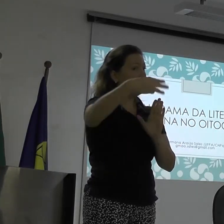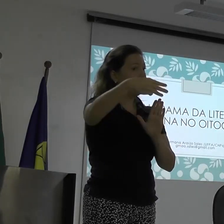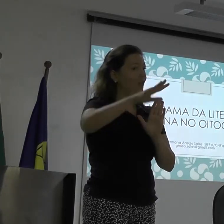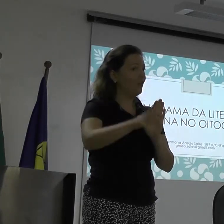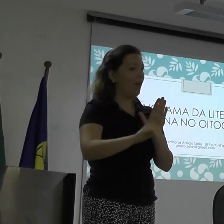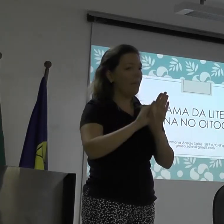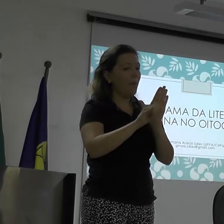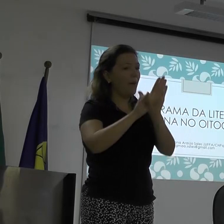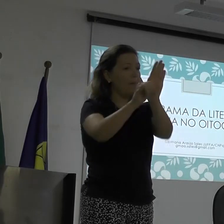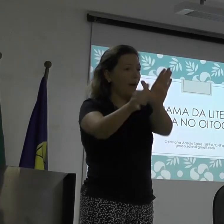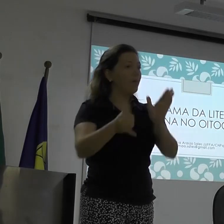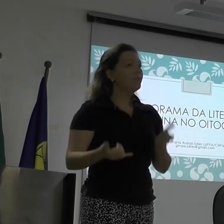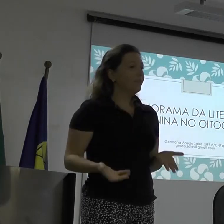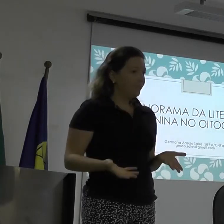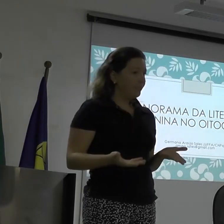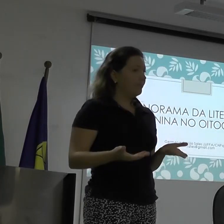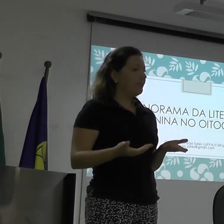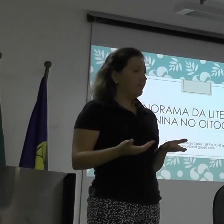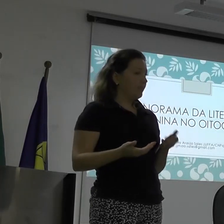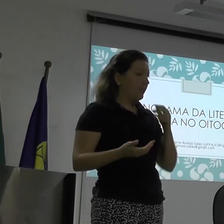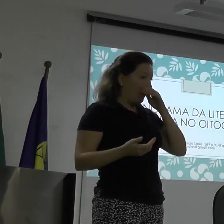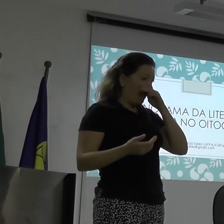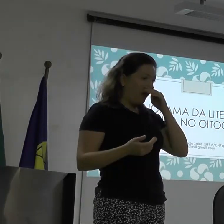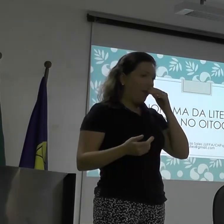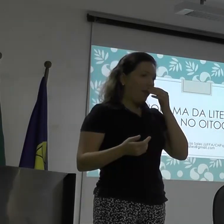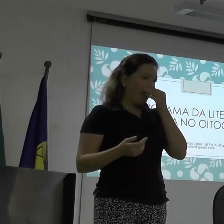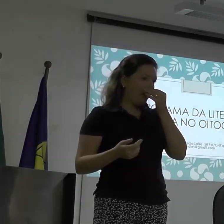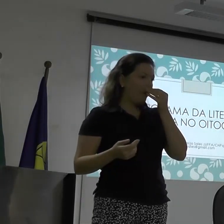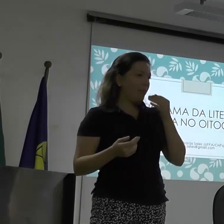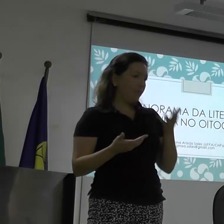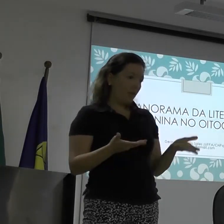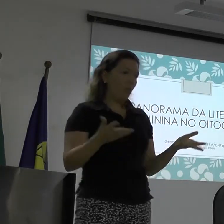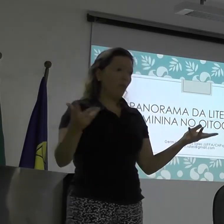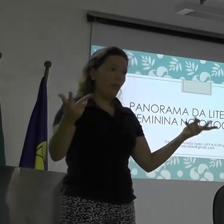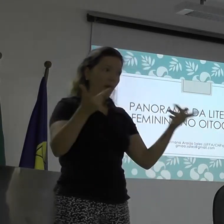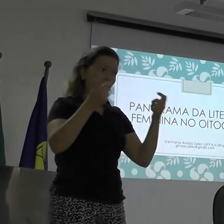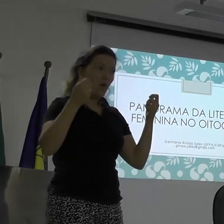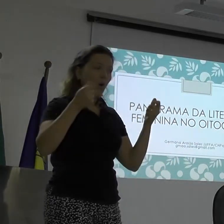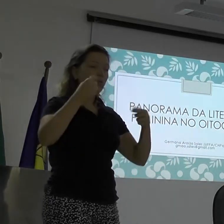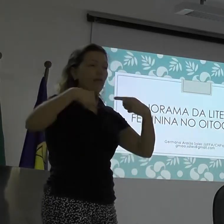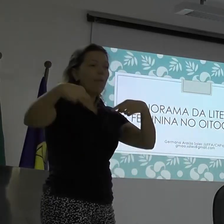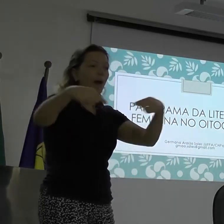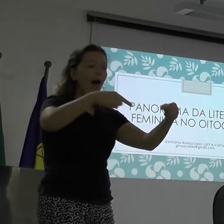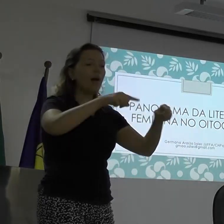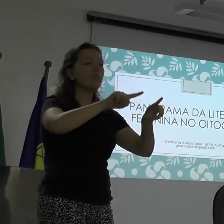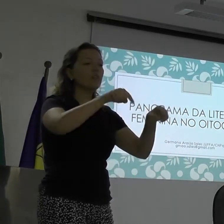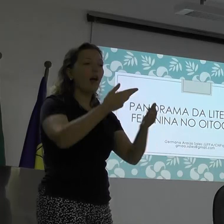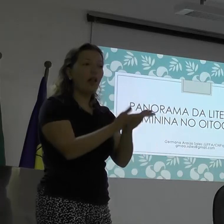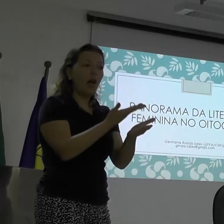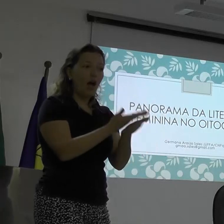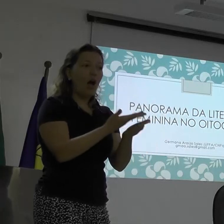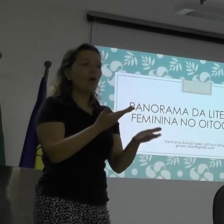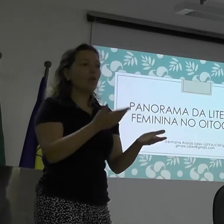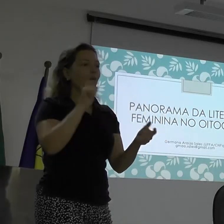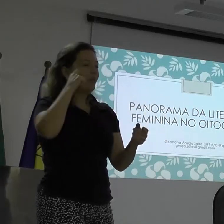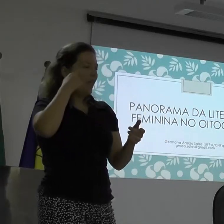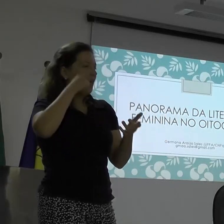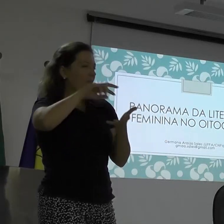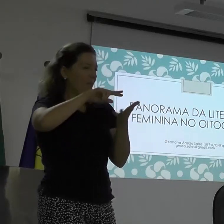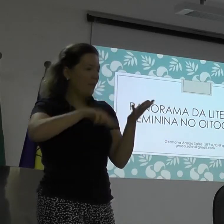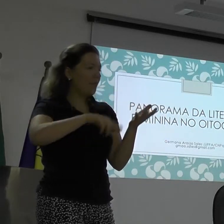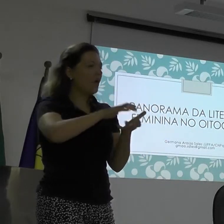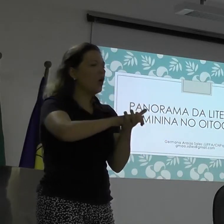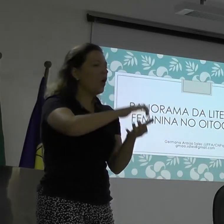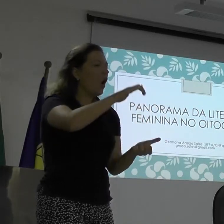edital. E como tem enriquecido os debates em sala de aula, com relação ao corpus que a